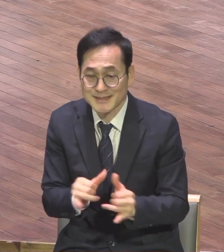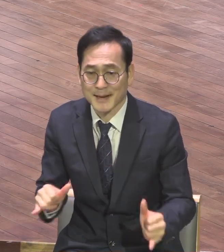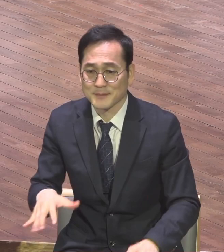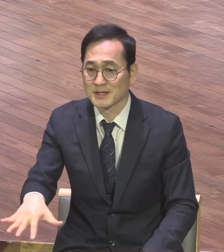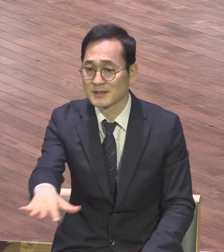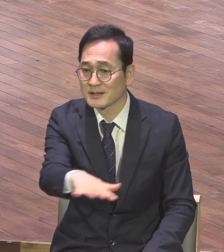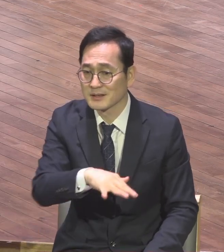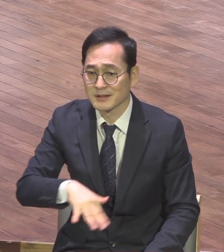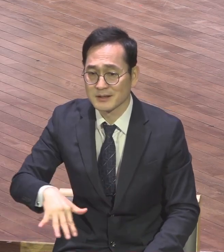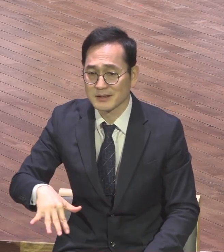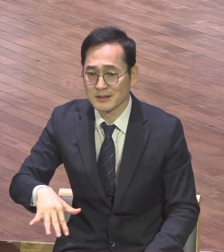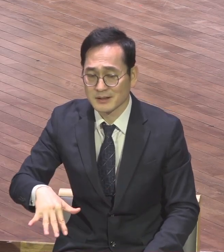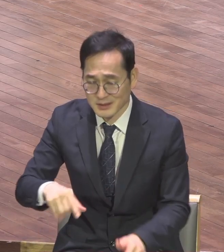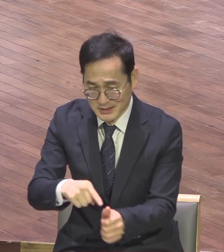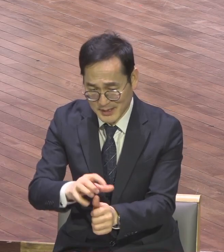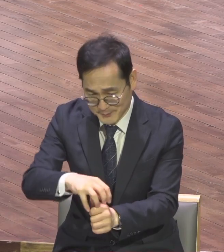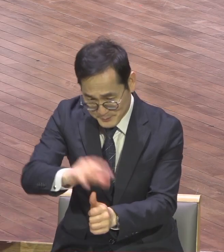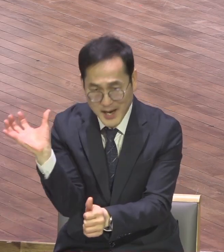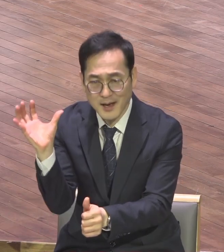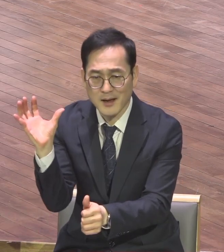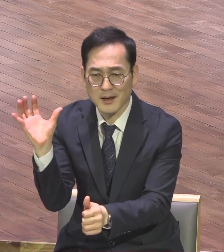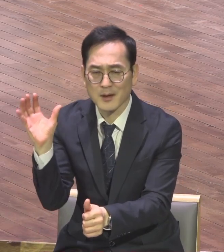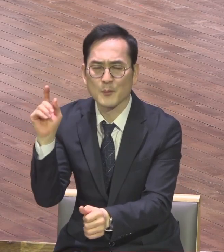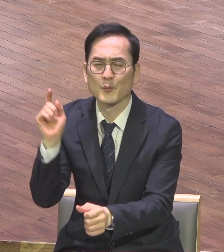자들을 놓아주려 합니다.